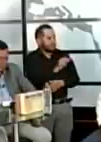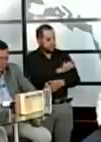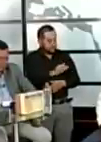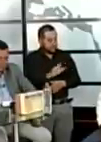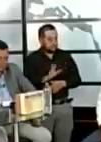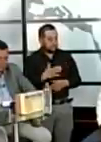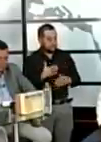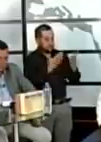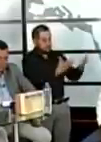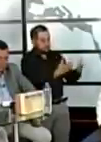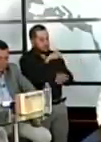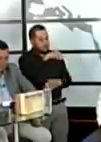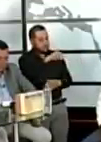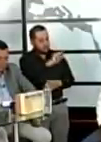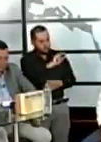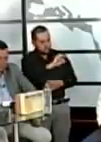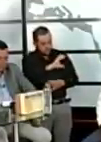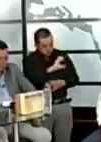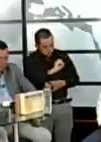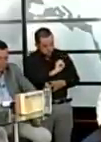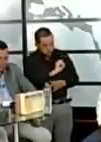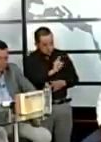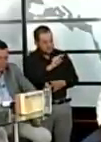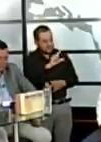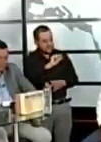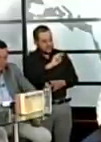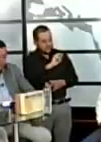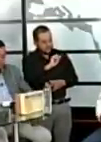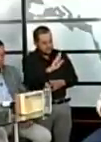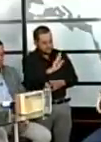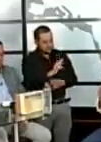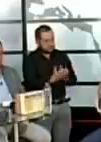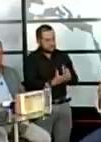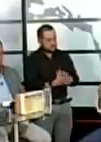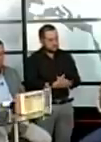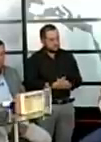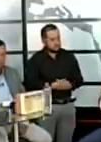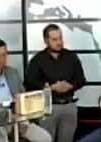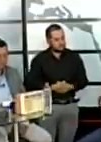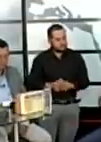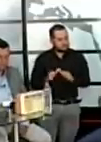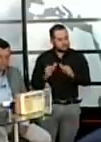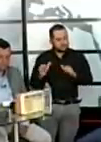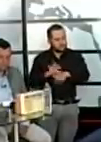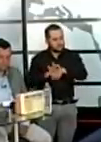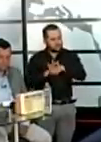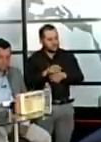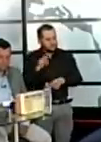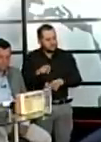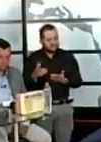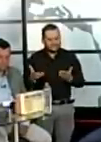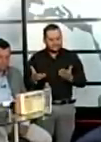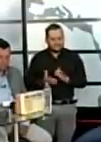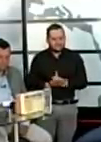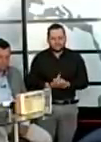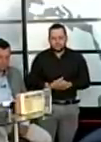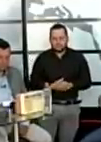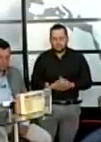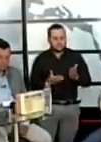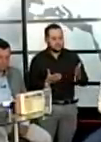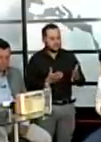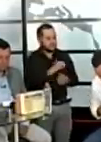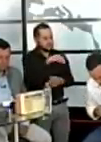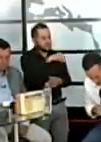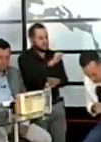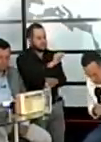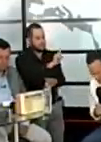mis compañeros. Doctor Mauricio Salazar. Sin doctor Jimmy, Mauricio. Entonces Mauricio